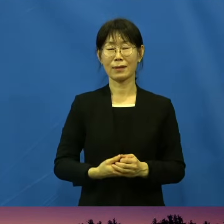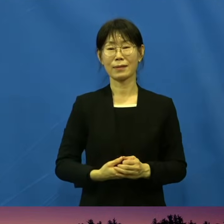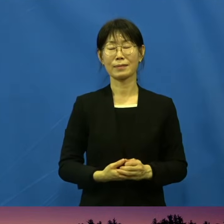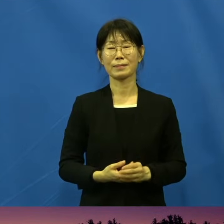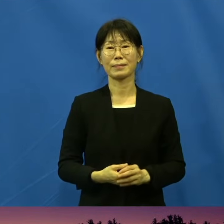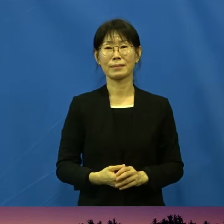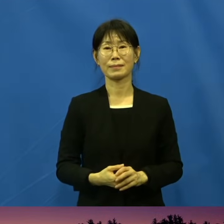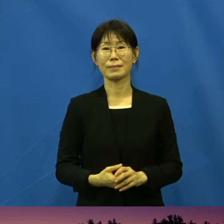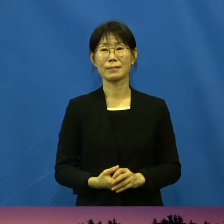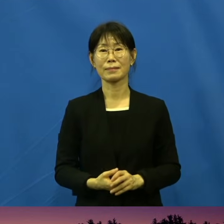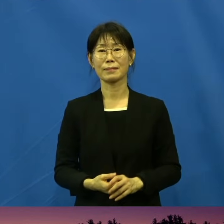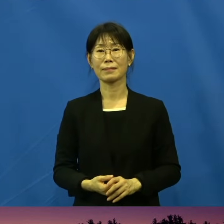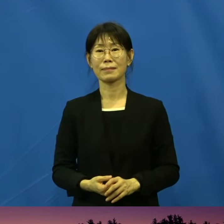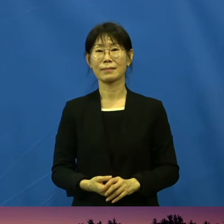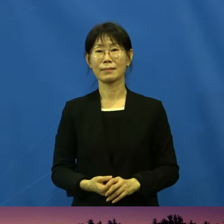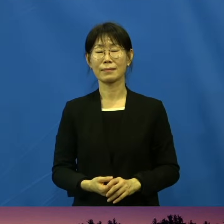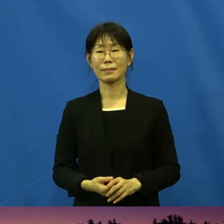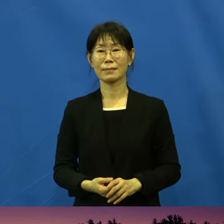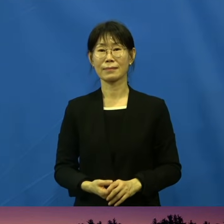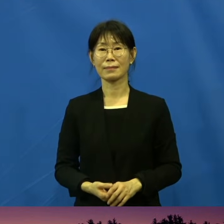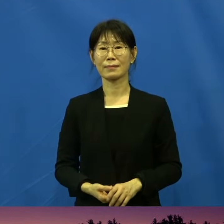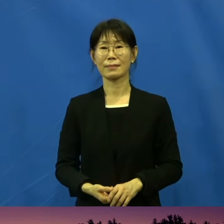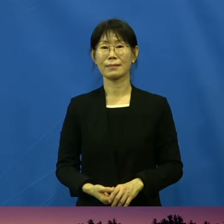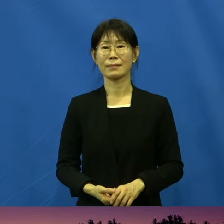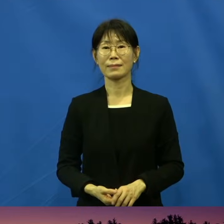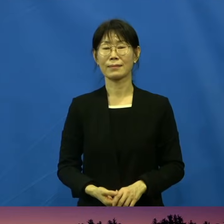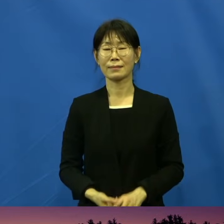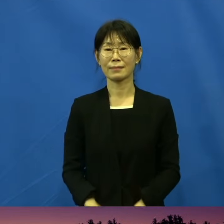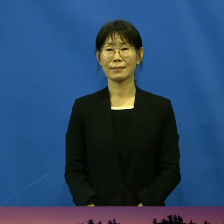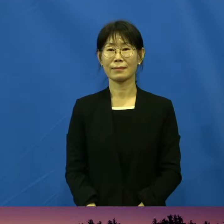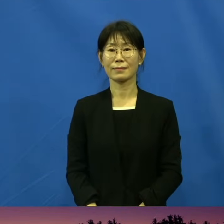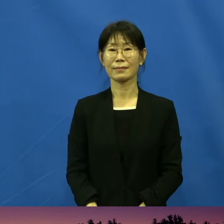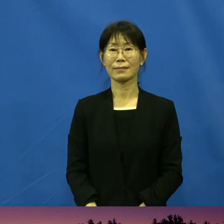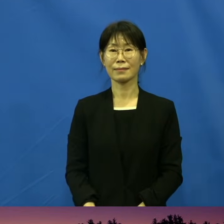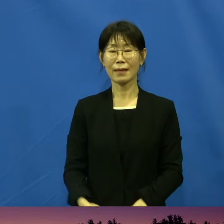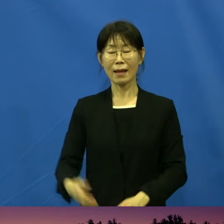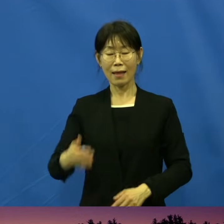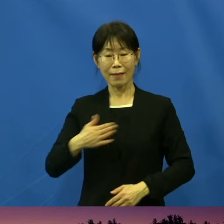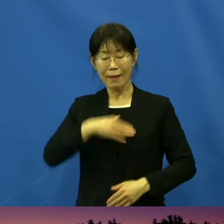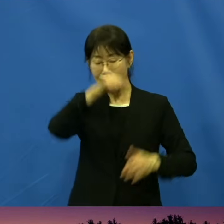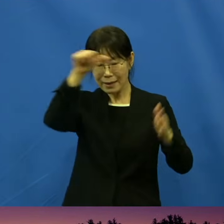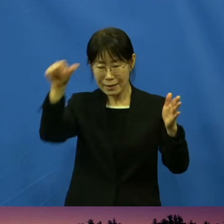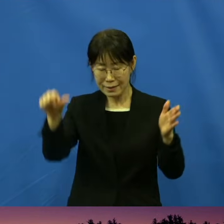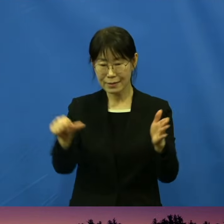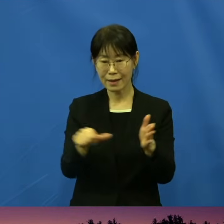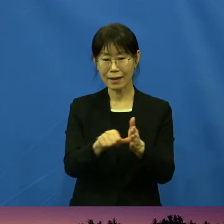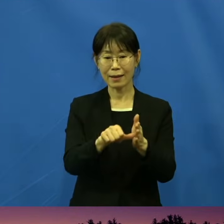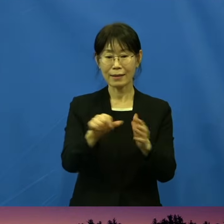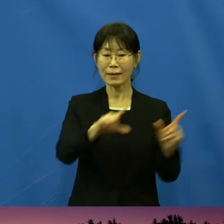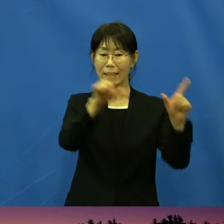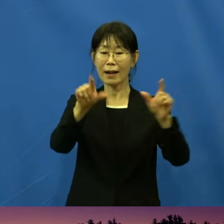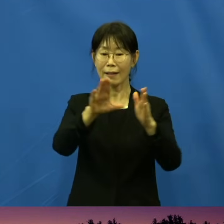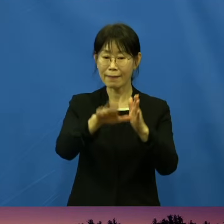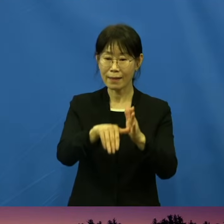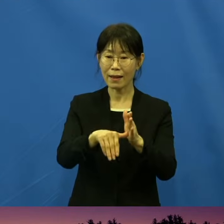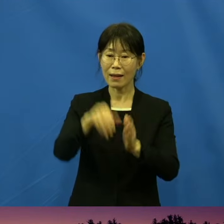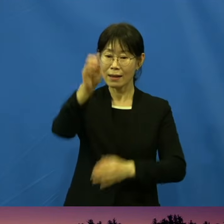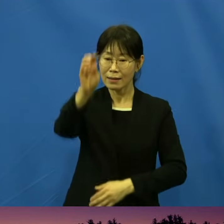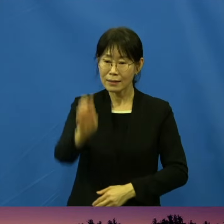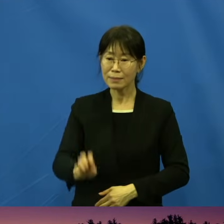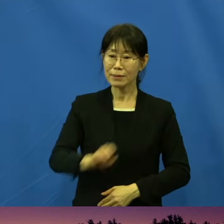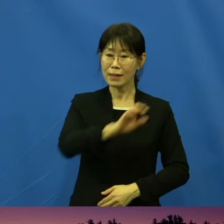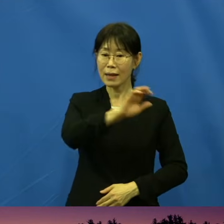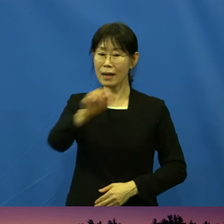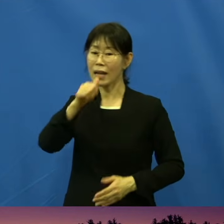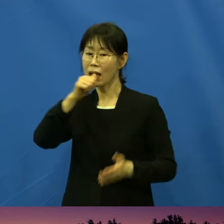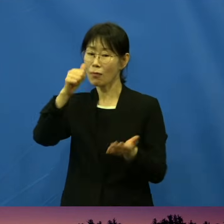그래서 오늘 말씀을 들으면서도 내가 내 삶의 영역에 어떤 부분이 그리스도와 함께 십자가에 못 박혀 죽지 않은